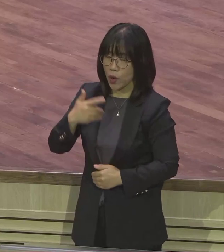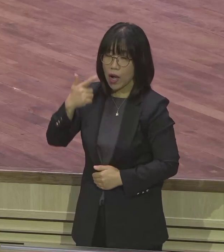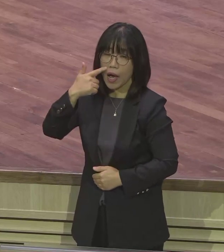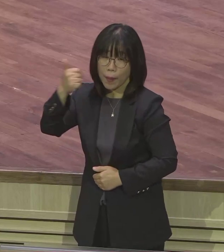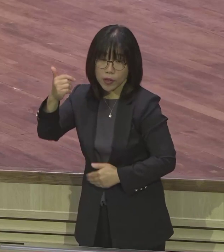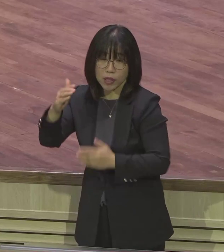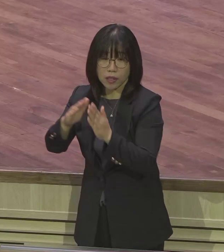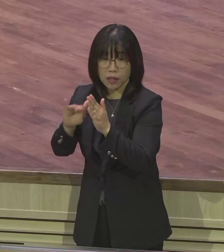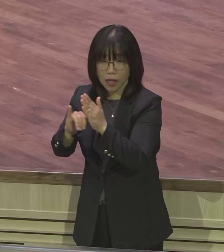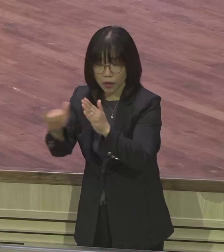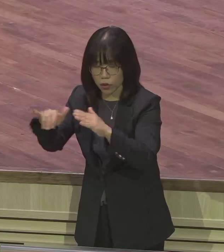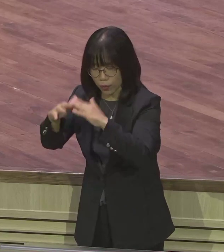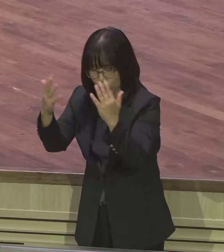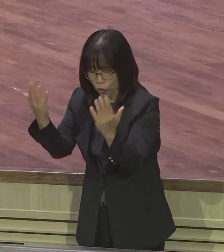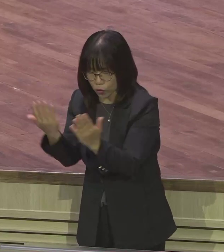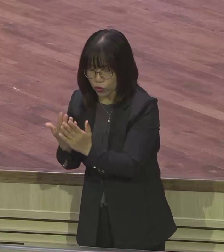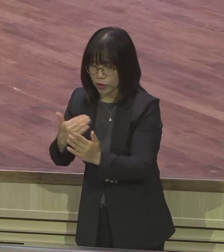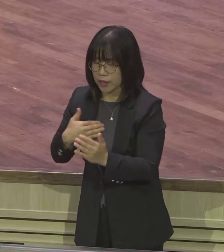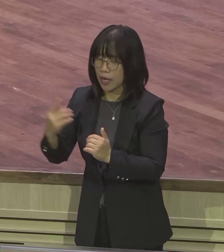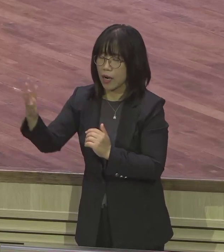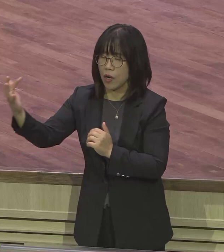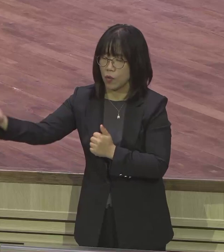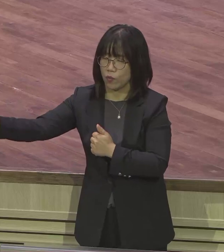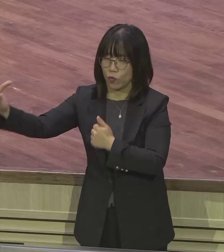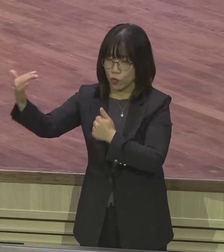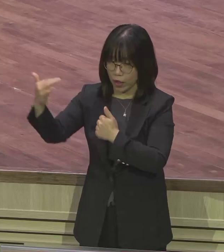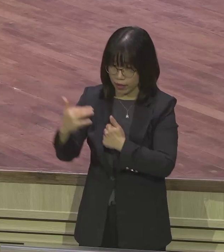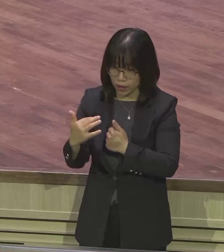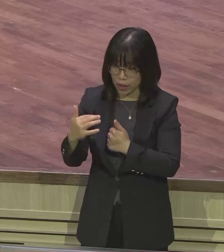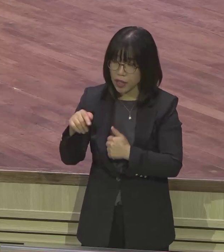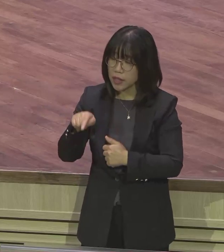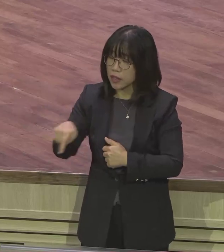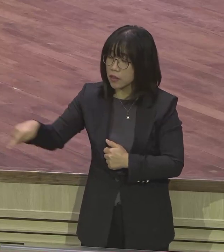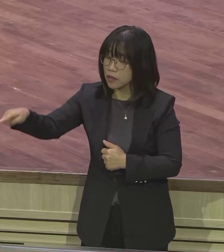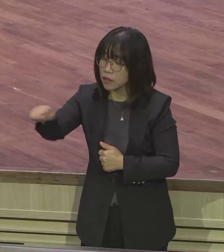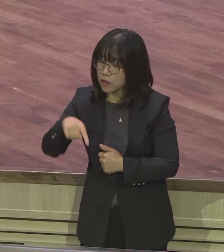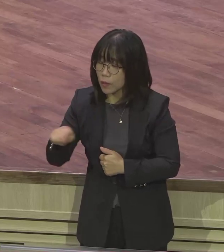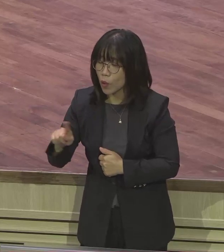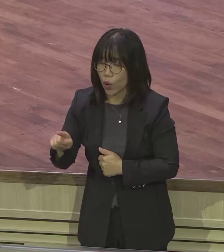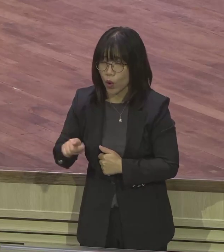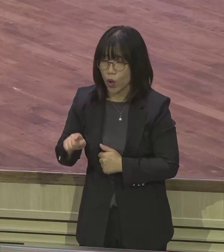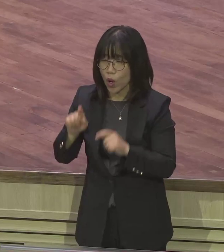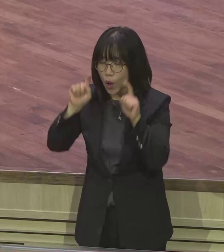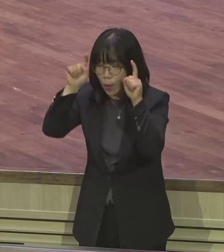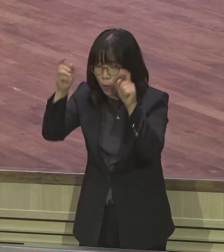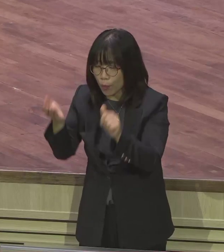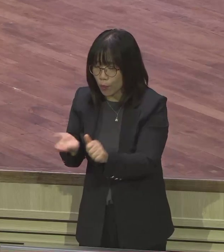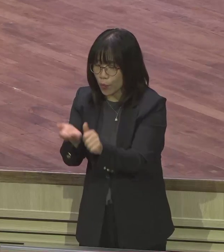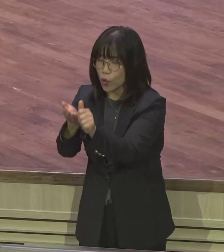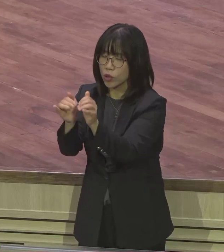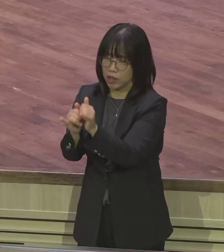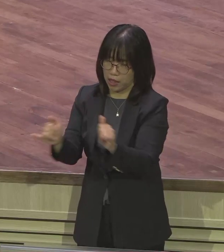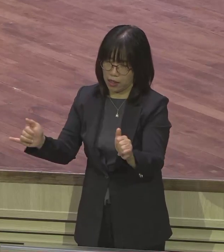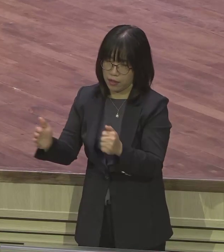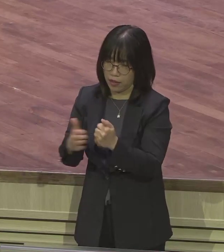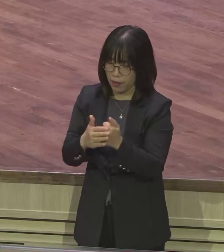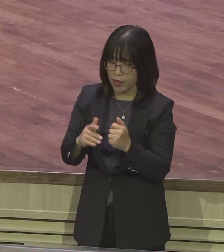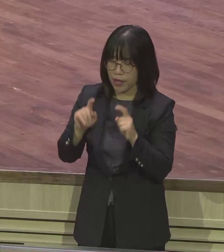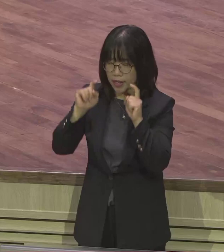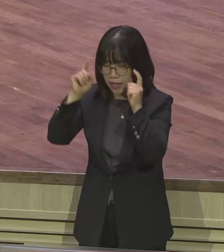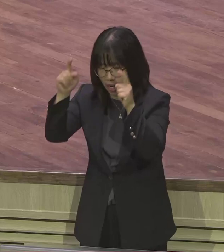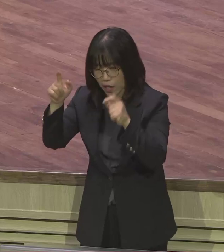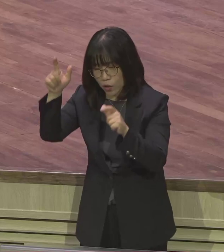다 가족이 내게로 왔는데 그들은 목자들이라 목축하는 사람이므로 그들의 양과 소와 모든